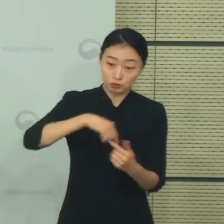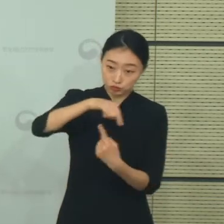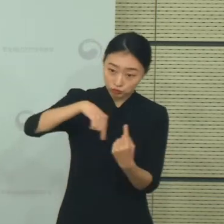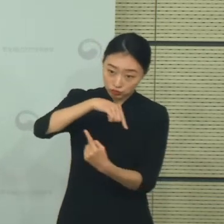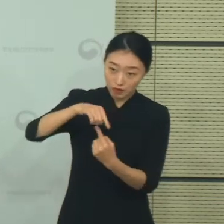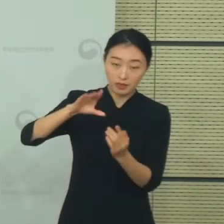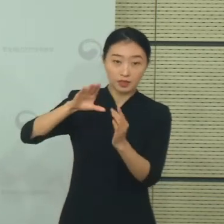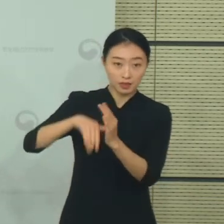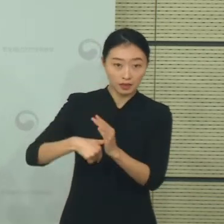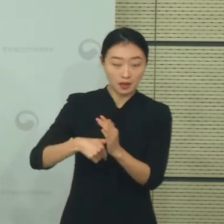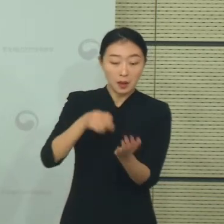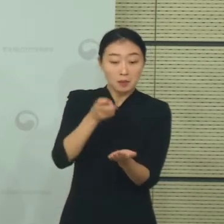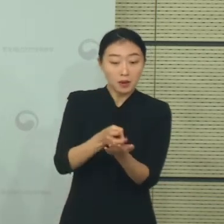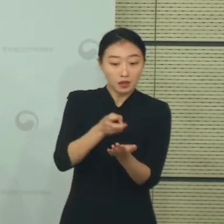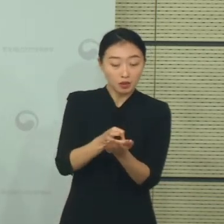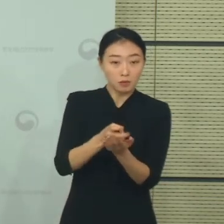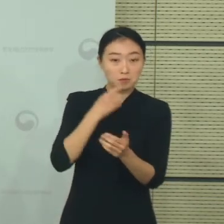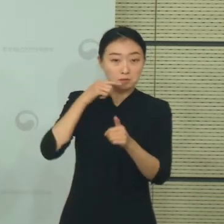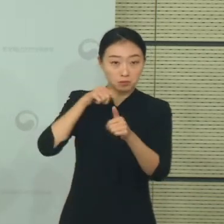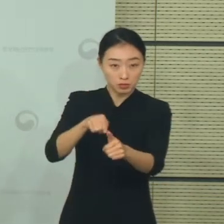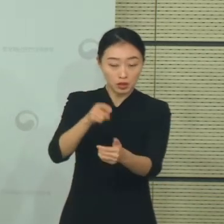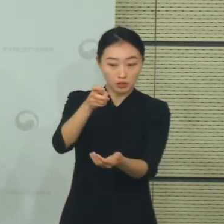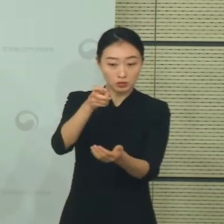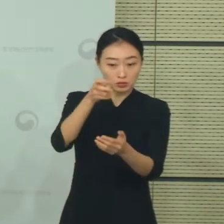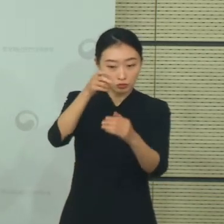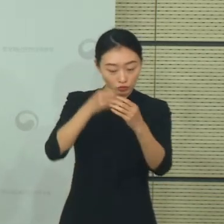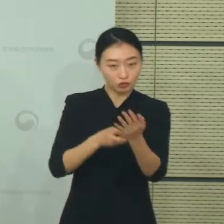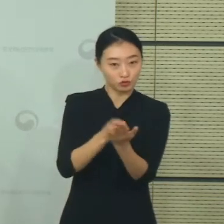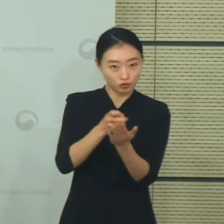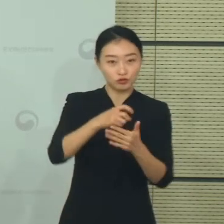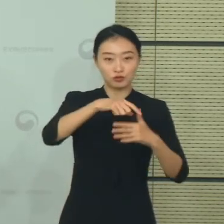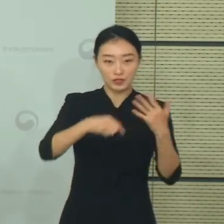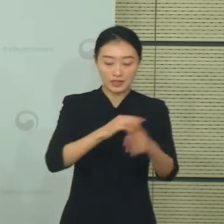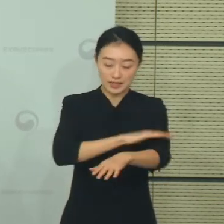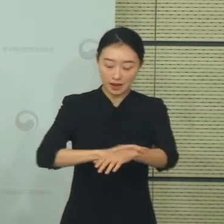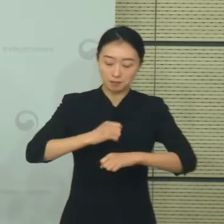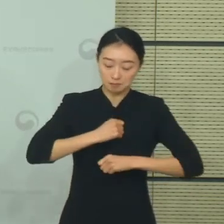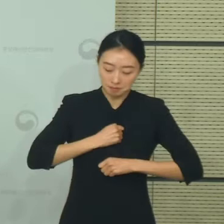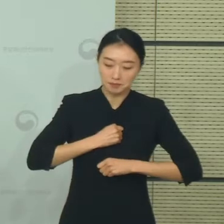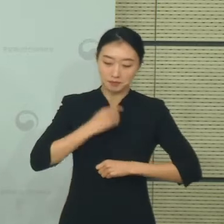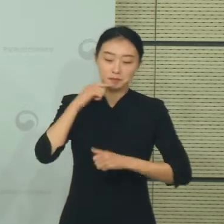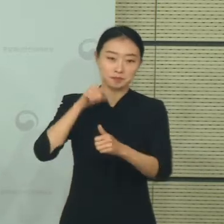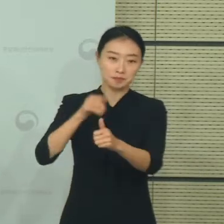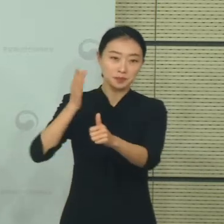경우에는 방역당국이 정한 준수사항을 철저히 이행하도록 당부하였습니다.